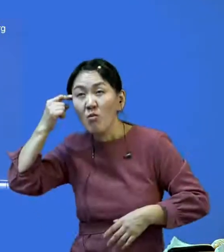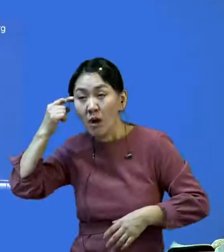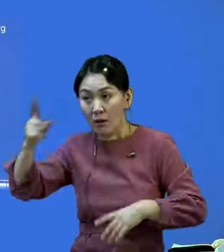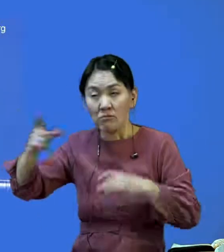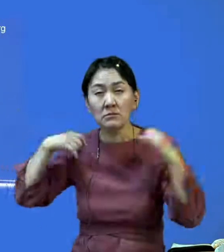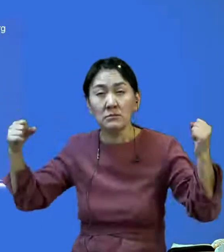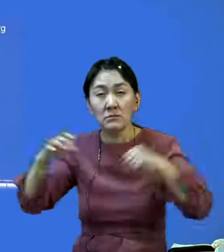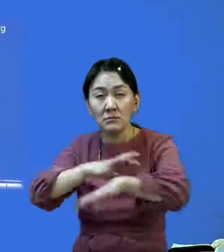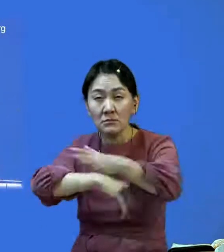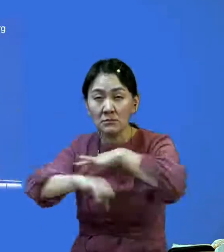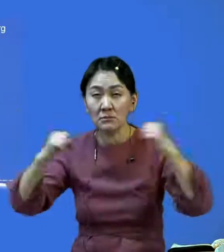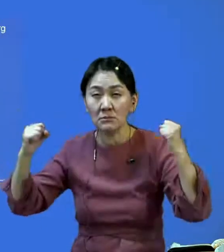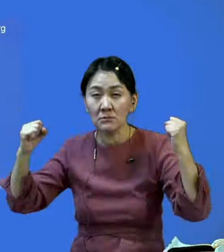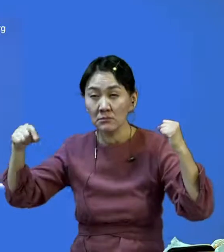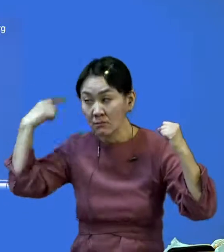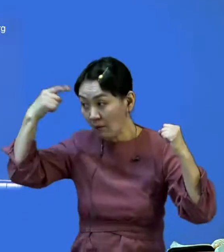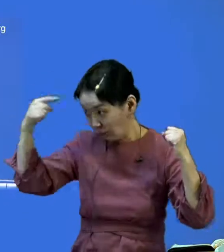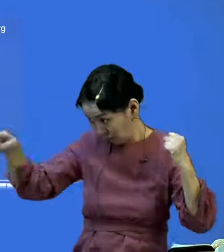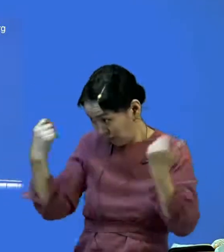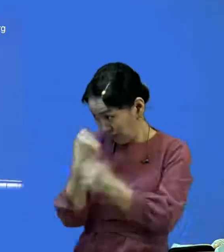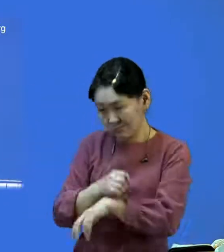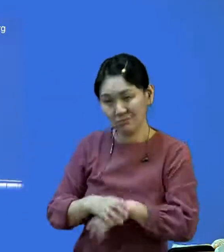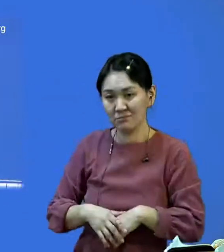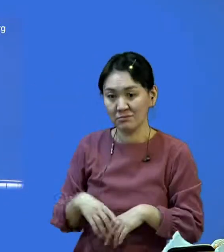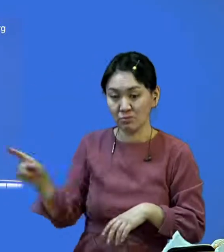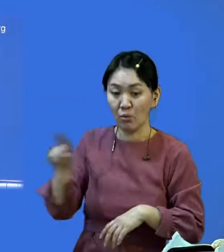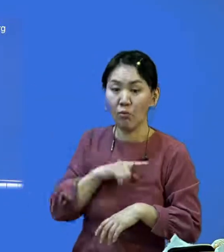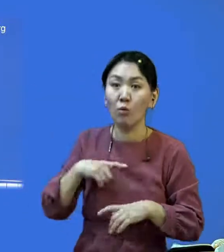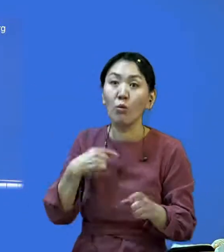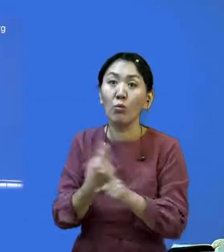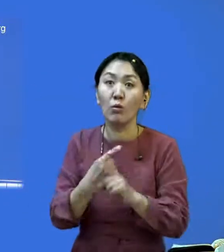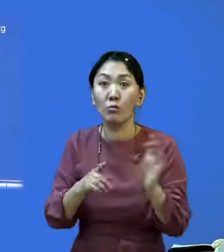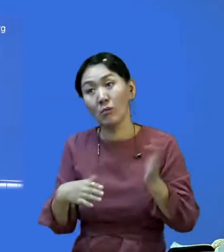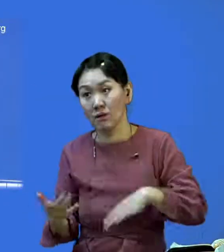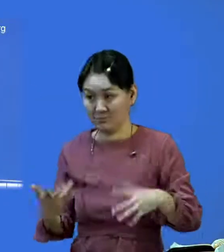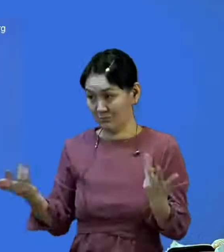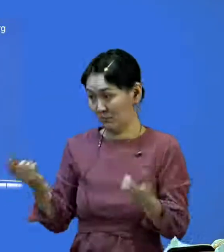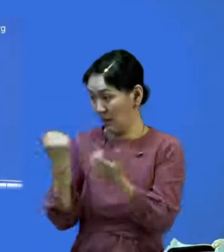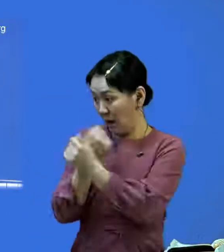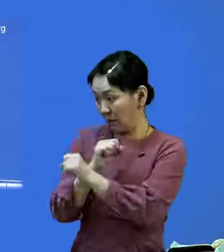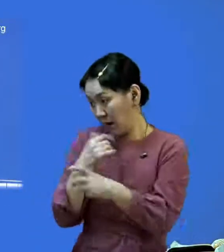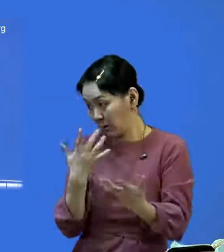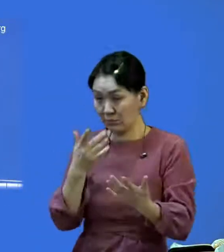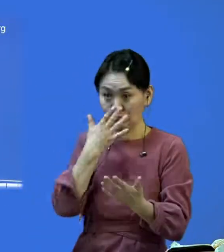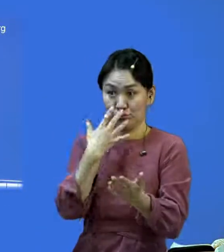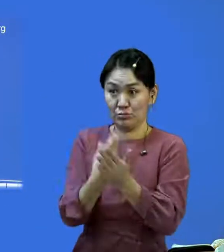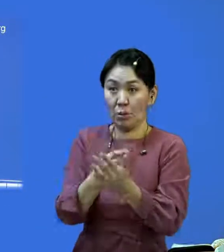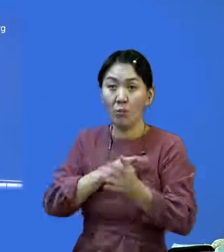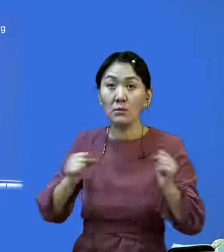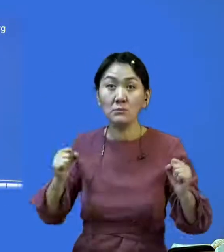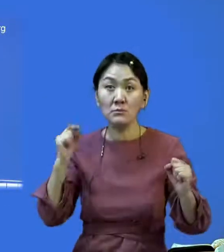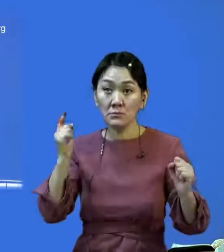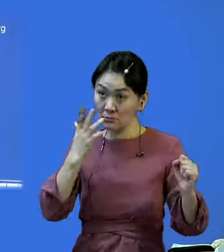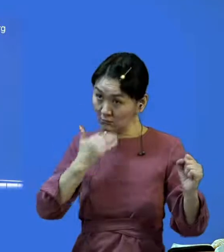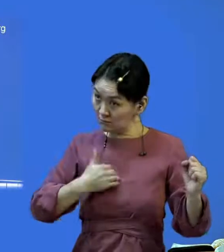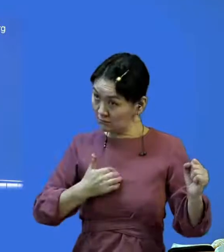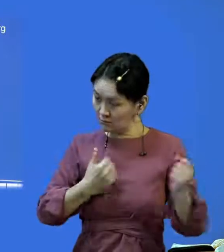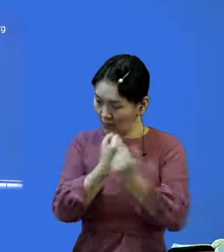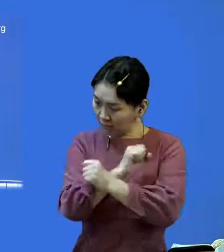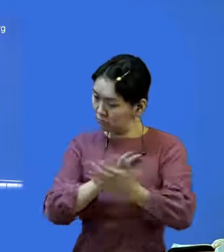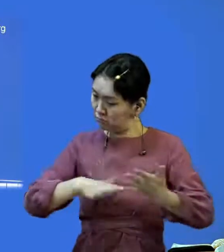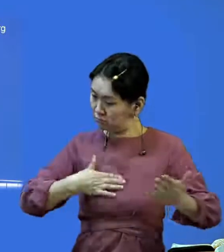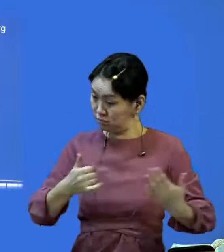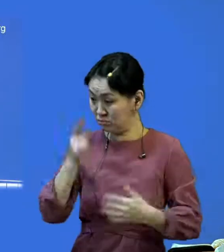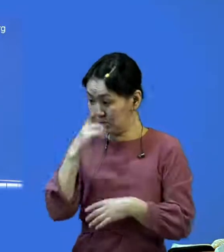зүтгэлээр хэрв аврагдсан байдгийн бол хэр тухайн хүн өөрөө буруудах юм бол авралаа алддаг байж болох юм л да. Өөрийнхөө санд олж авсан аврал